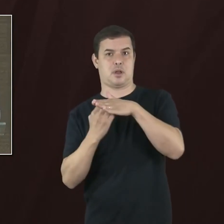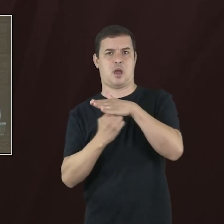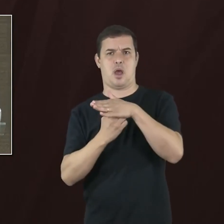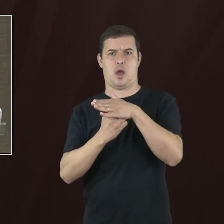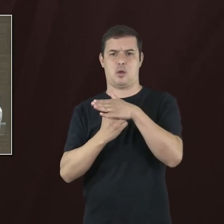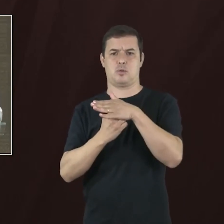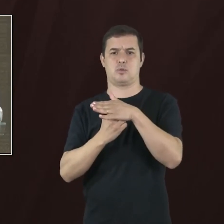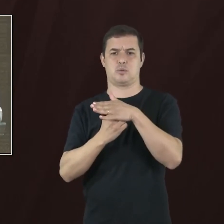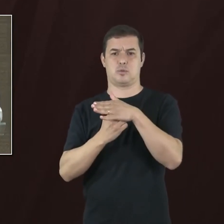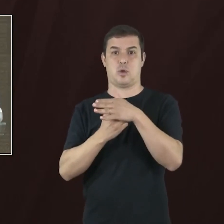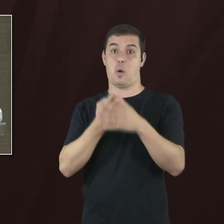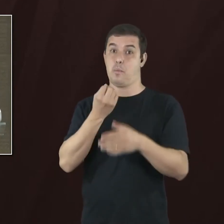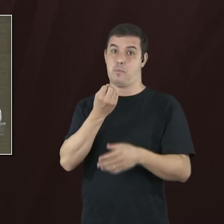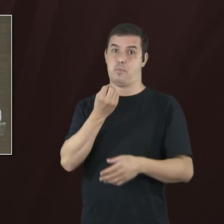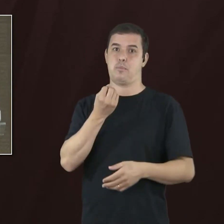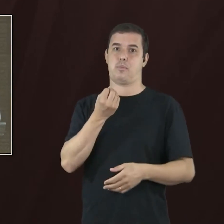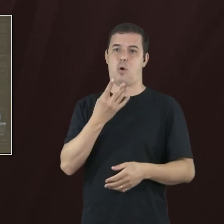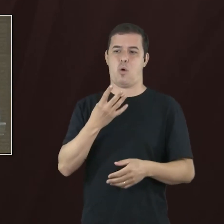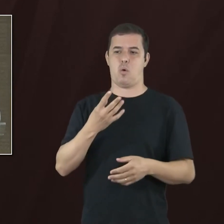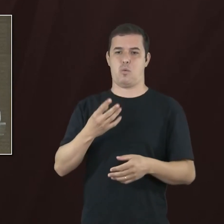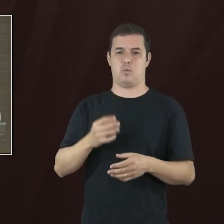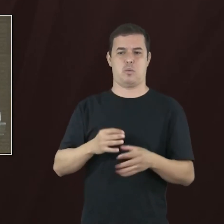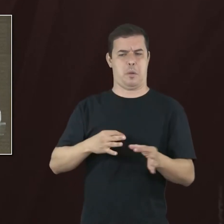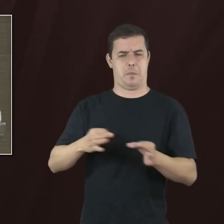negociantes. São muito bons negociadores.